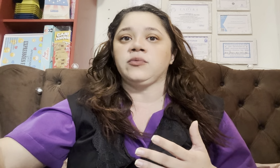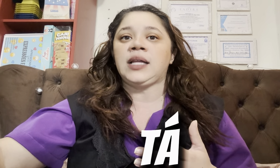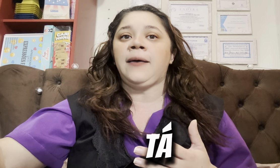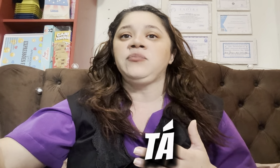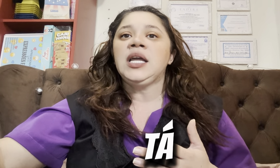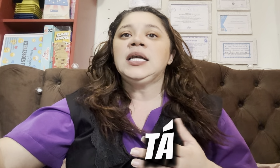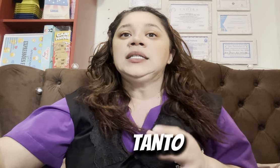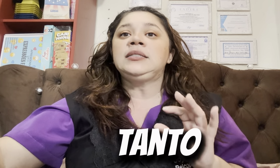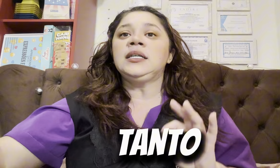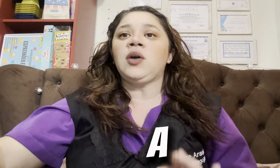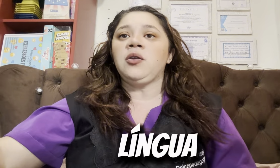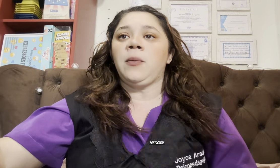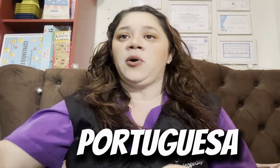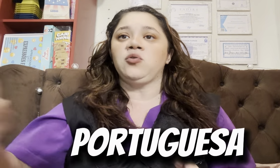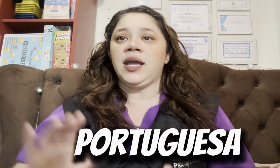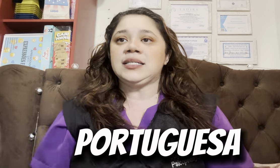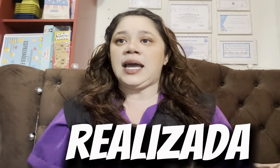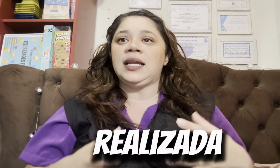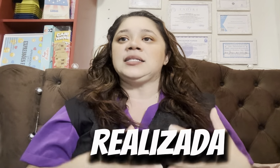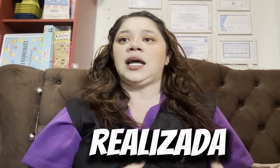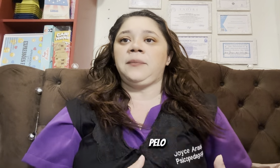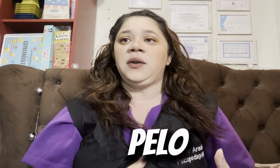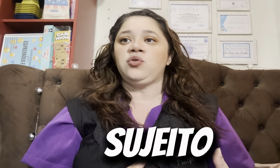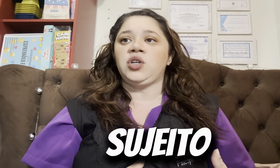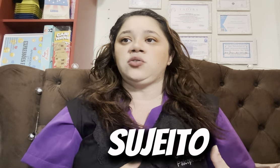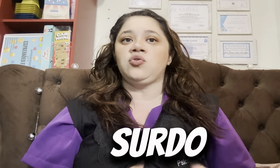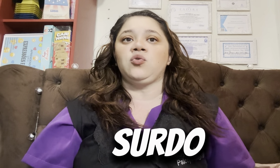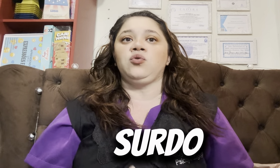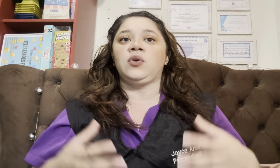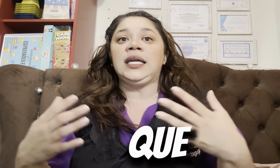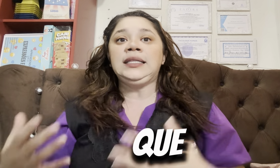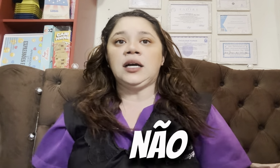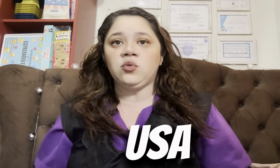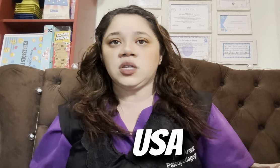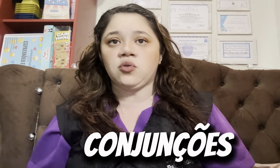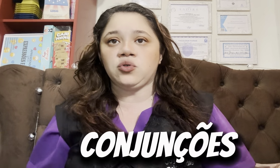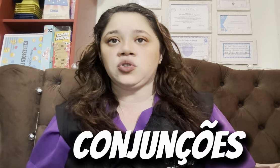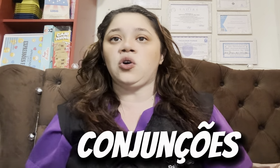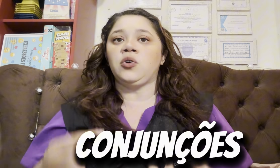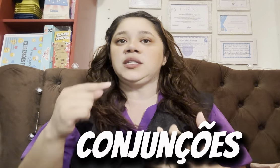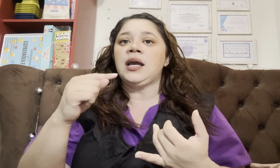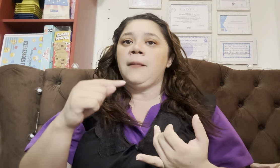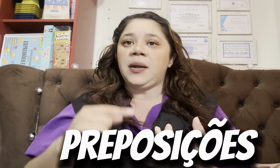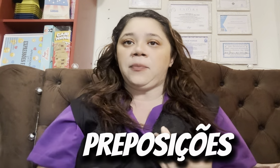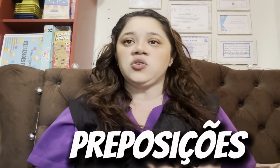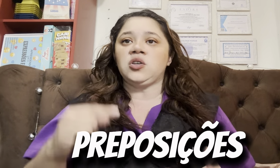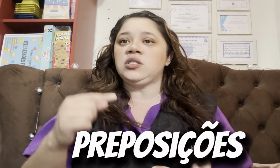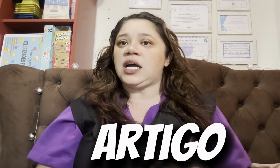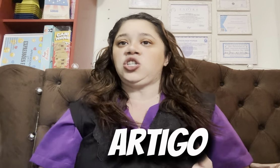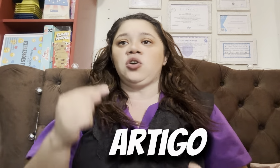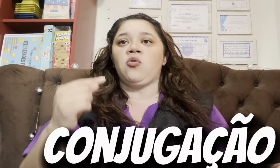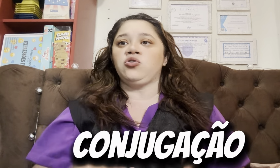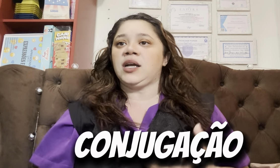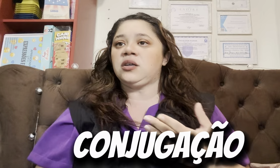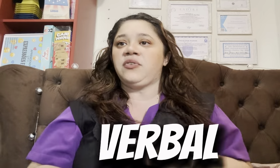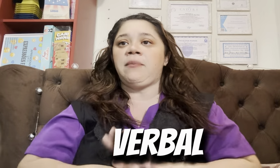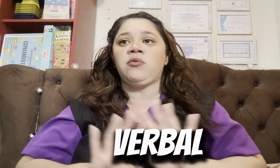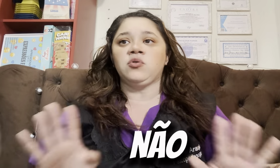tá? Tanto a língua portuguesa realizada pelo sujeito surdo, que não usa conjunções, preposições, artigo, conjugação verbal, não se